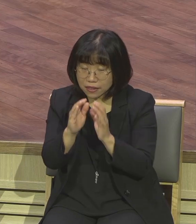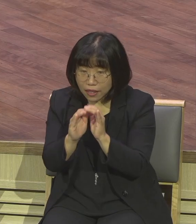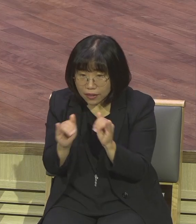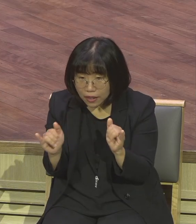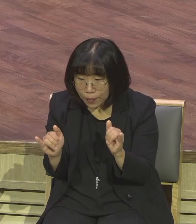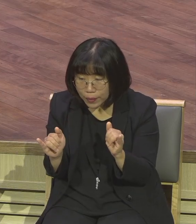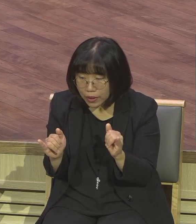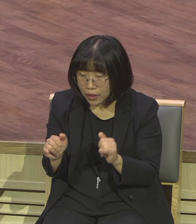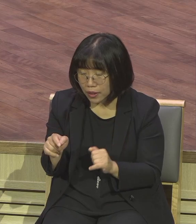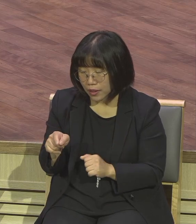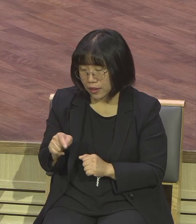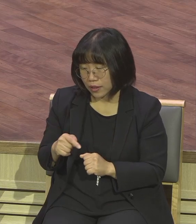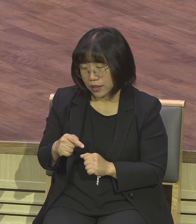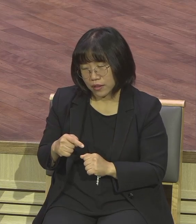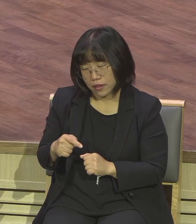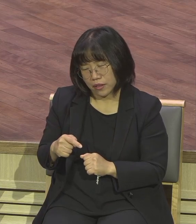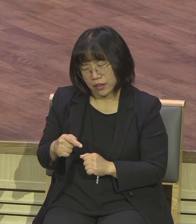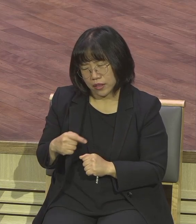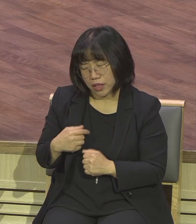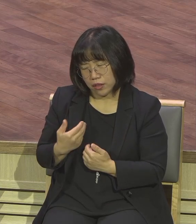안 좋아하는 것 그거 아는